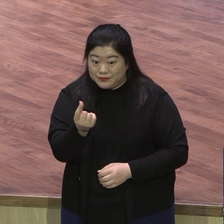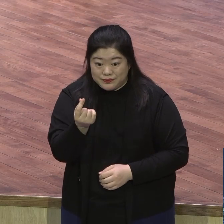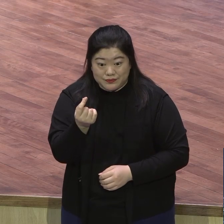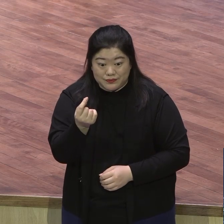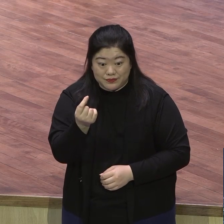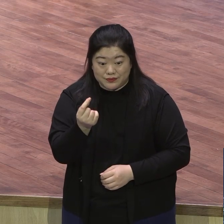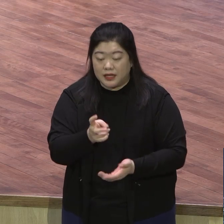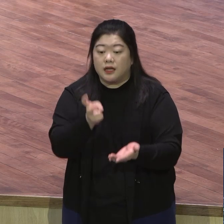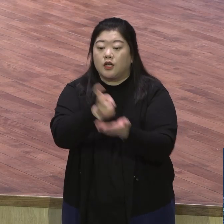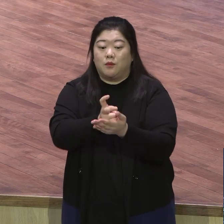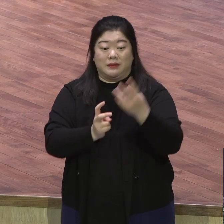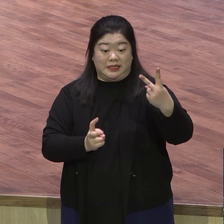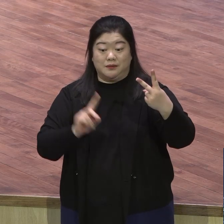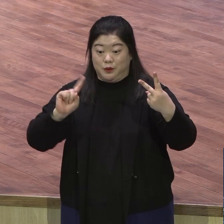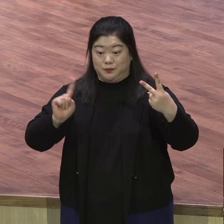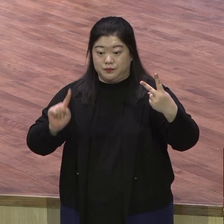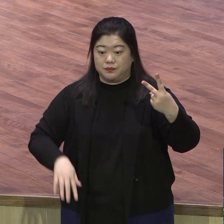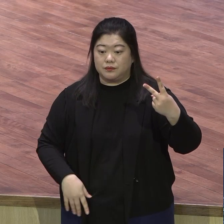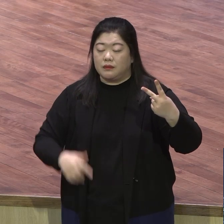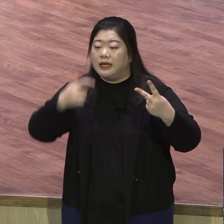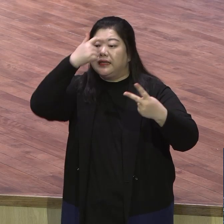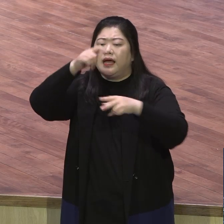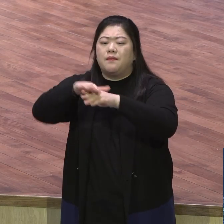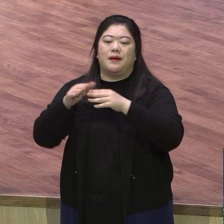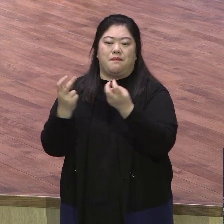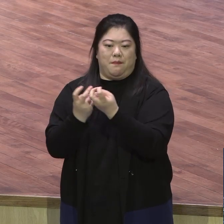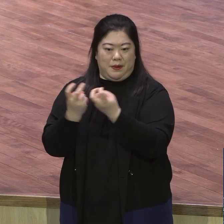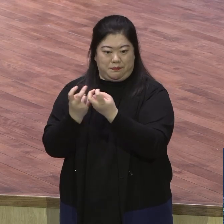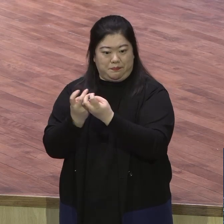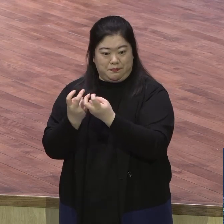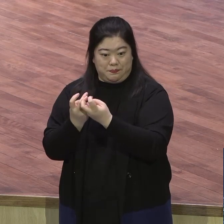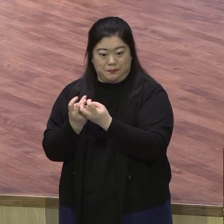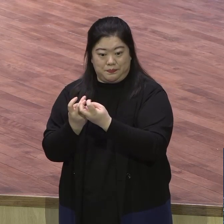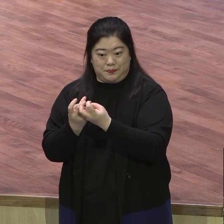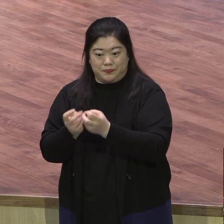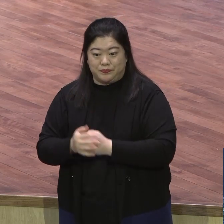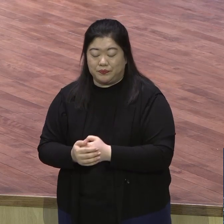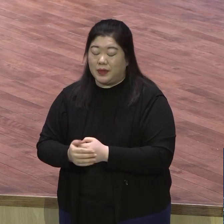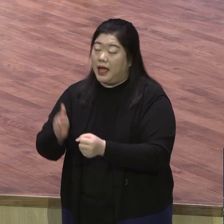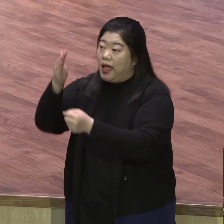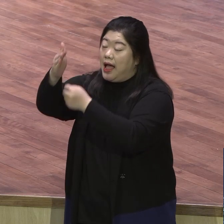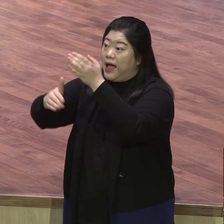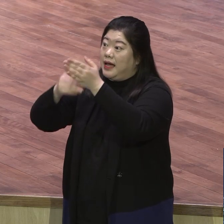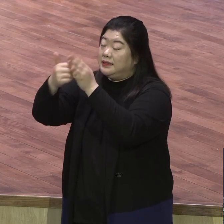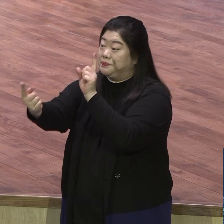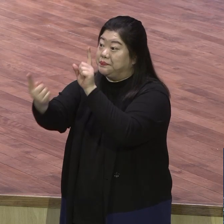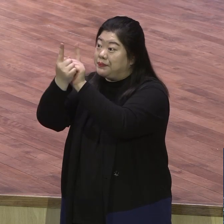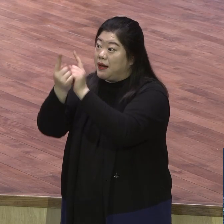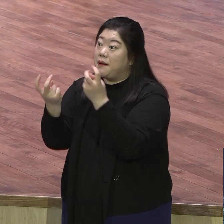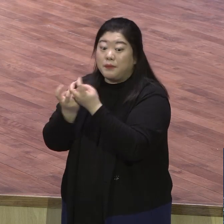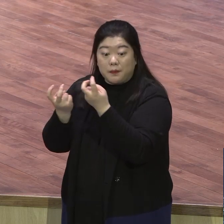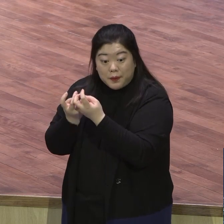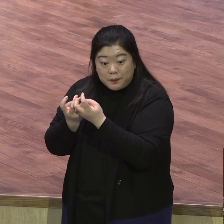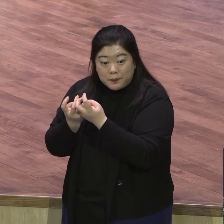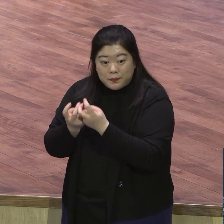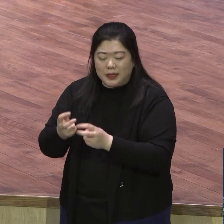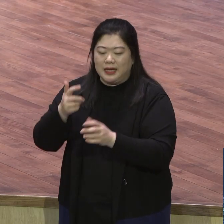3개명은 뭡니까? 참된 예배의 방법을 말씀하고 있어요. 인간이 하나님 앞에 나갈 방법은 단 한가지